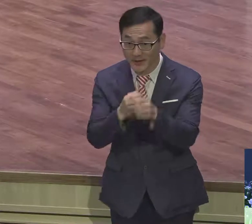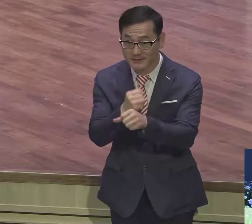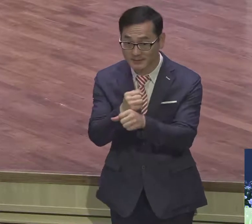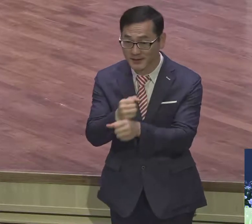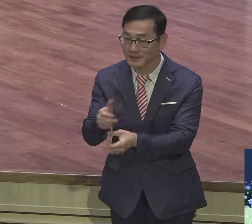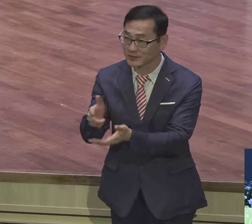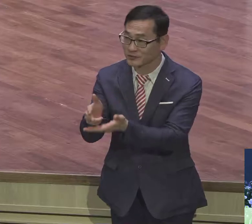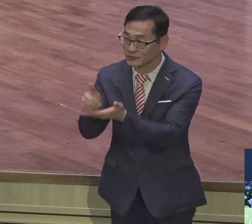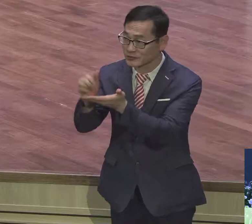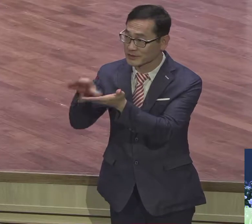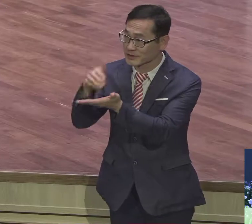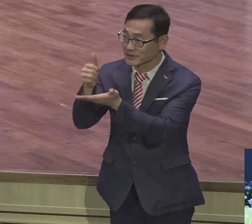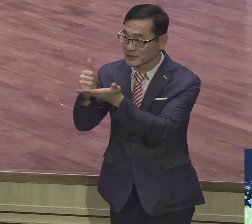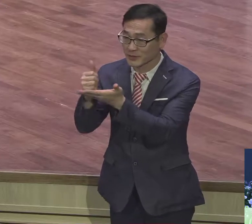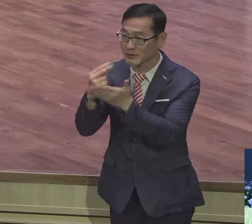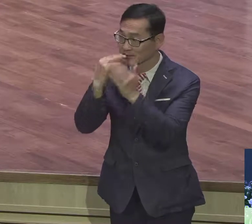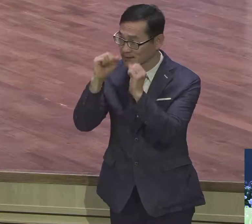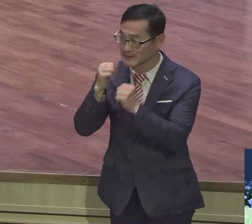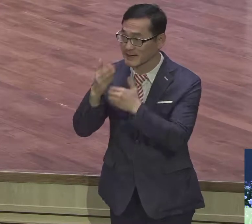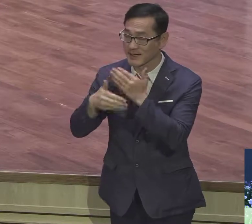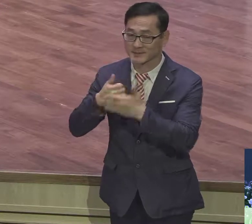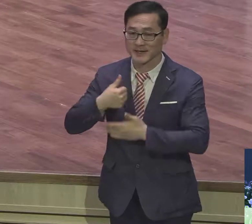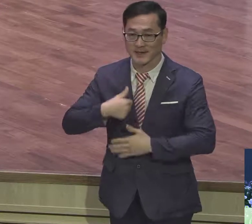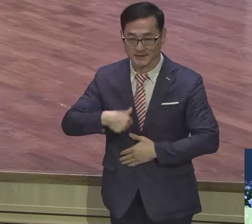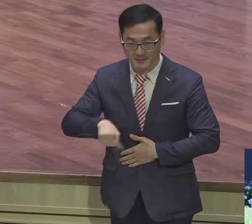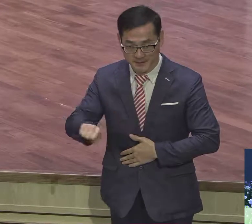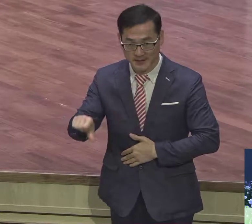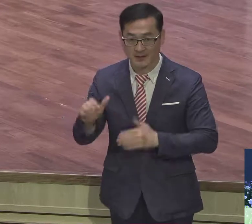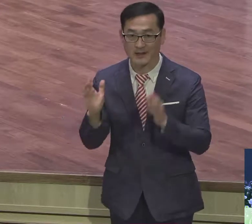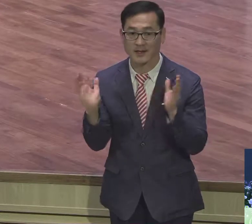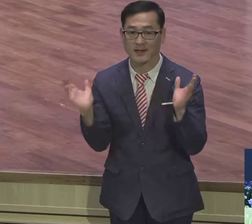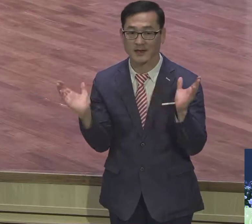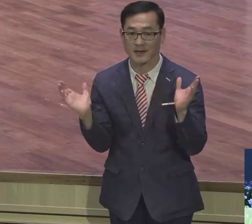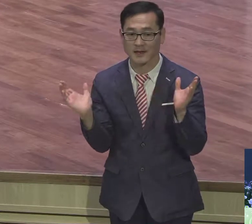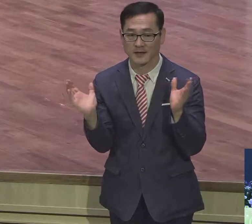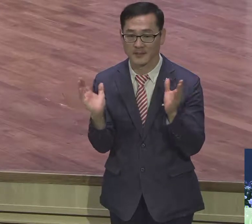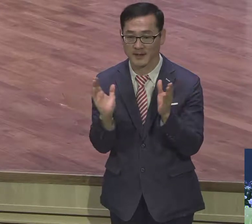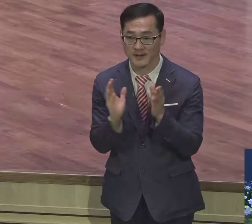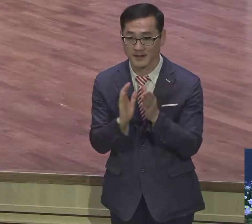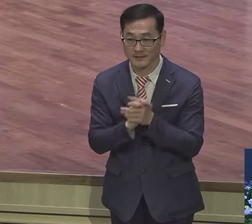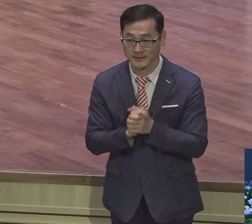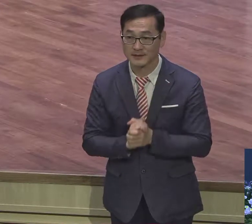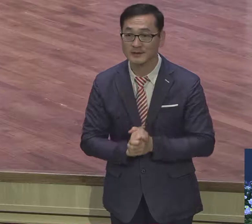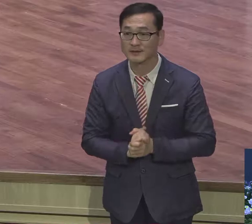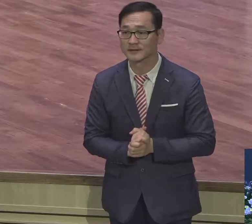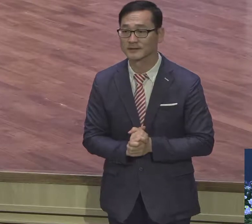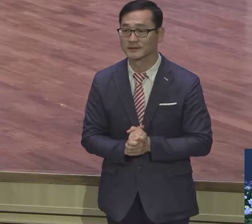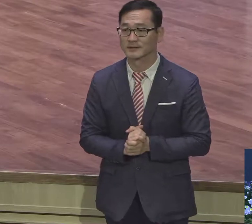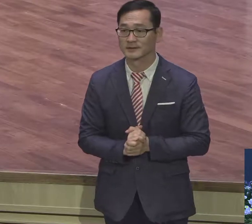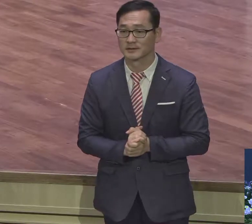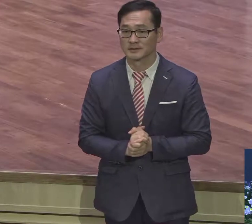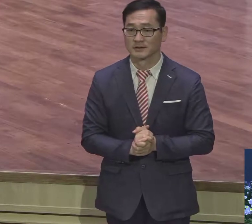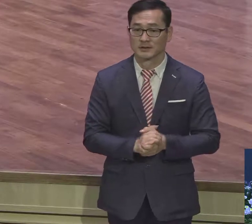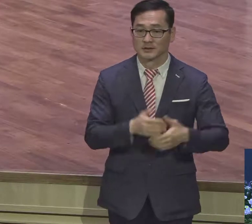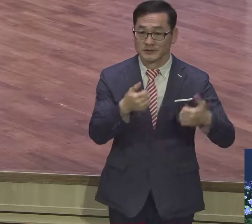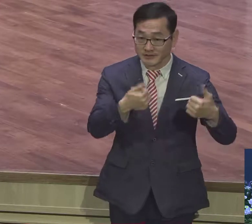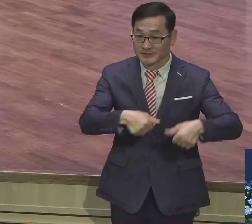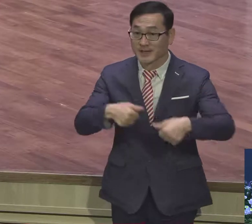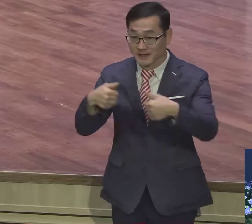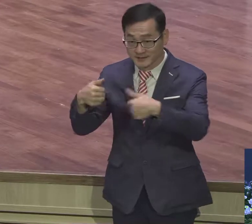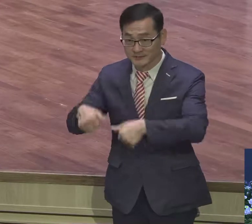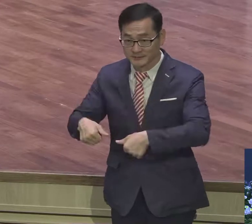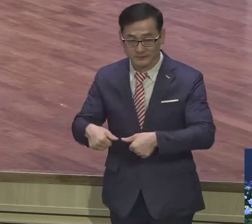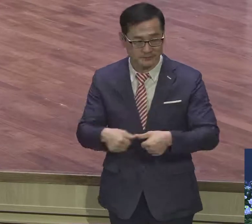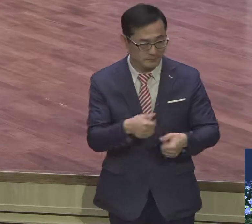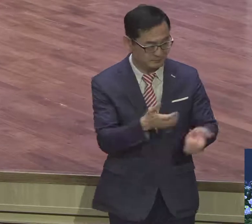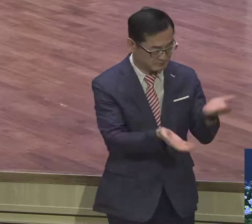주는 그리스도시오 살아계신 하나님의 아들이십니다. 우리 해외의 신들도 같이 다 인사합시다.